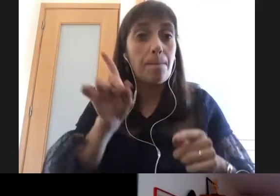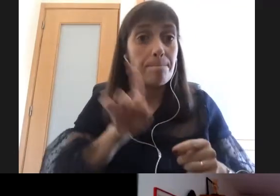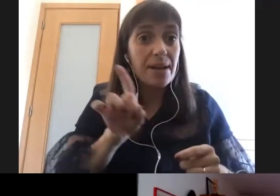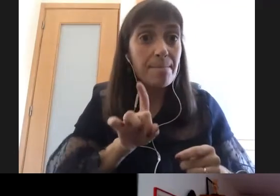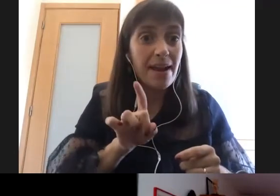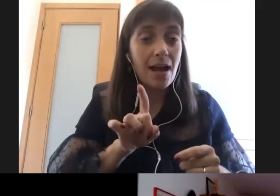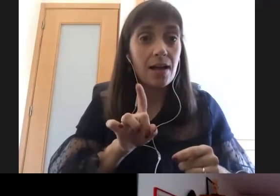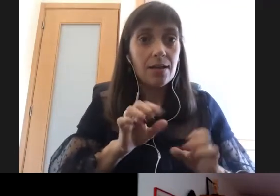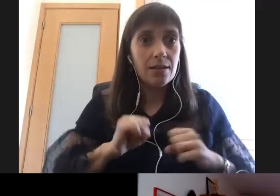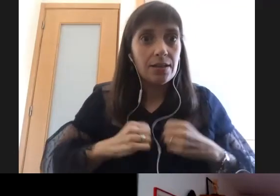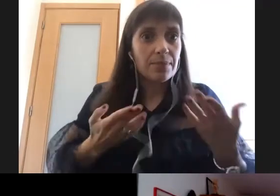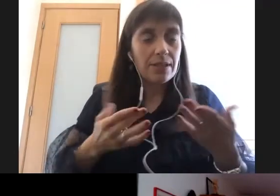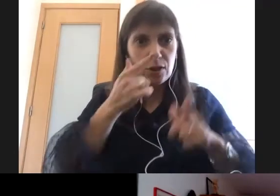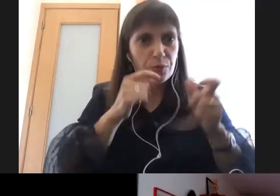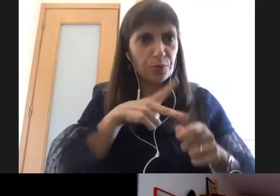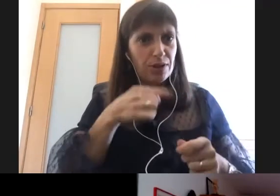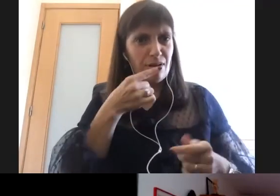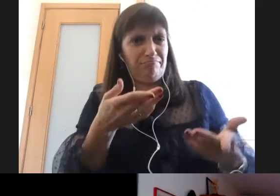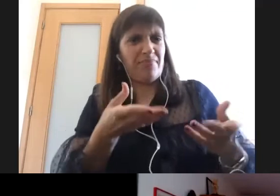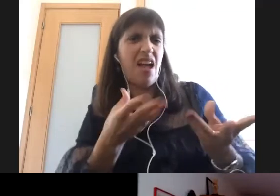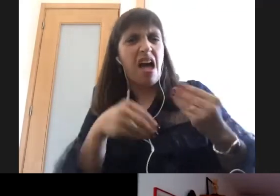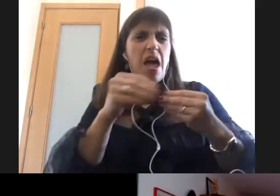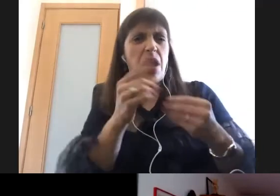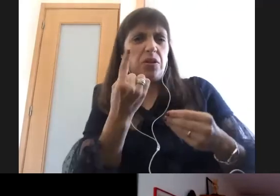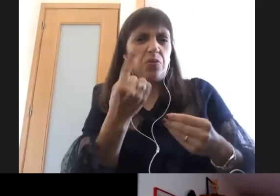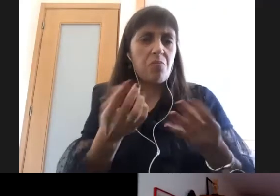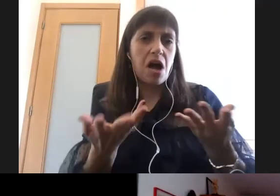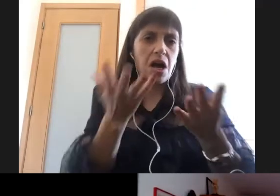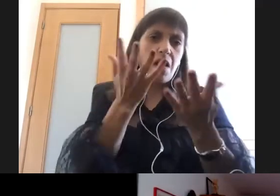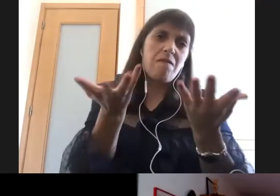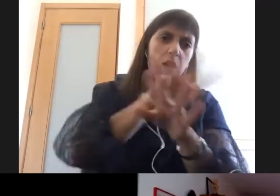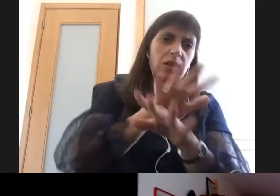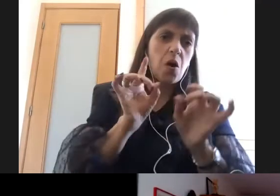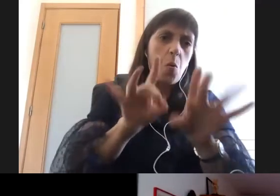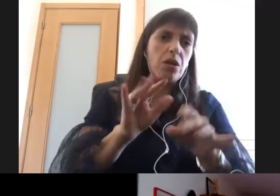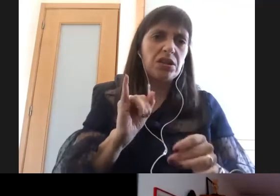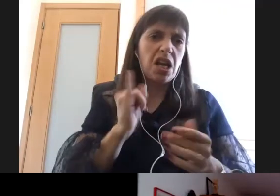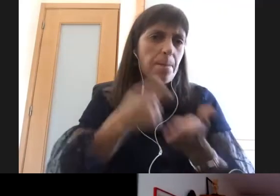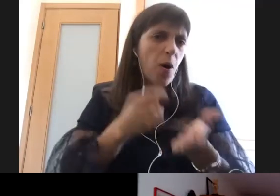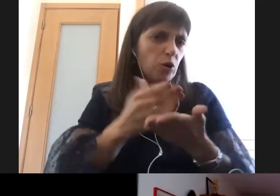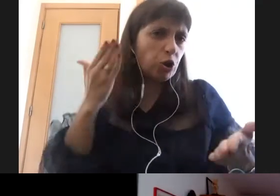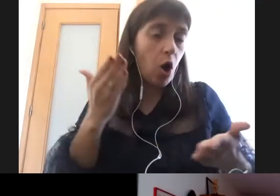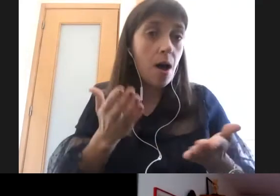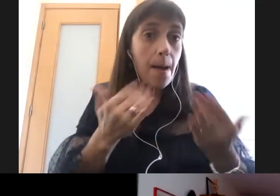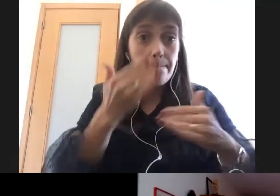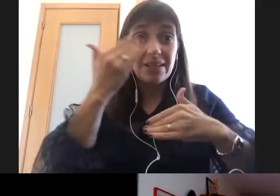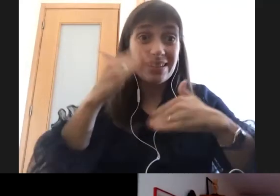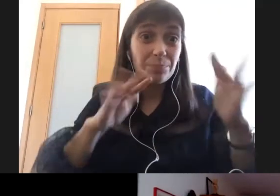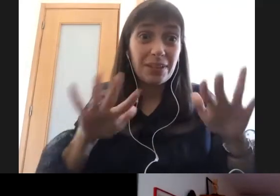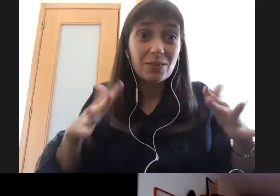justamente de que era mais uma revolta contra impostos e pronto. só que aí, quando cai a Bastilha